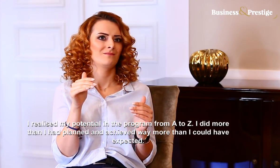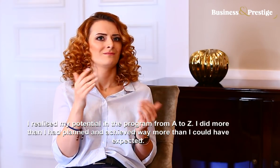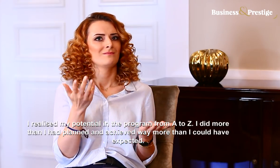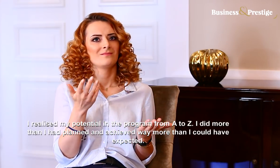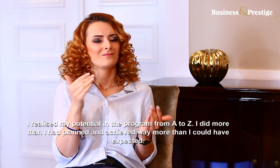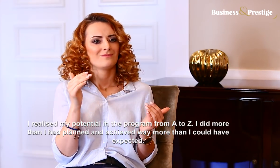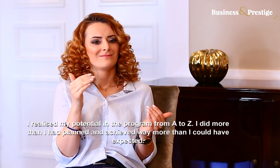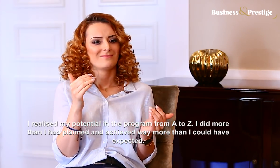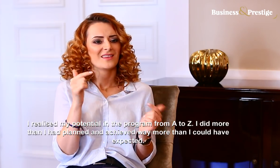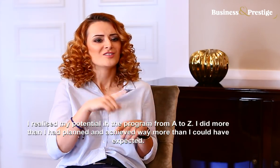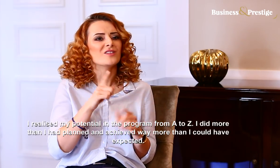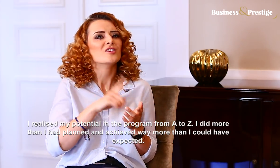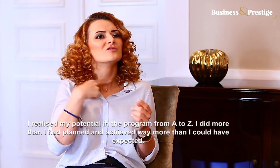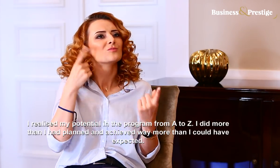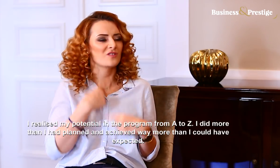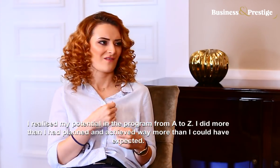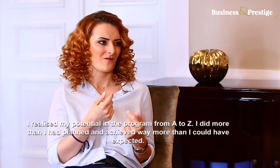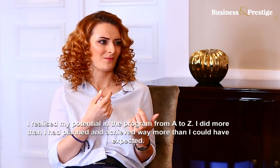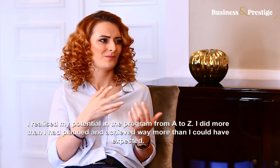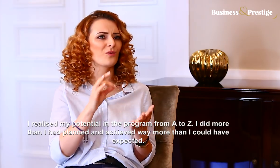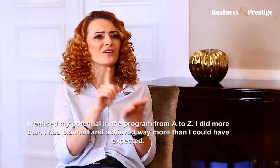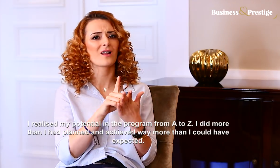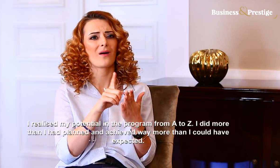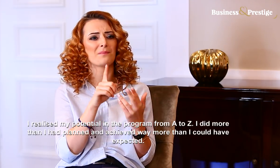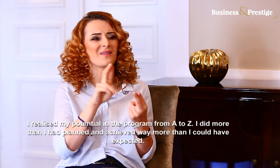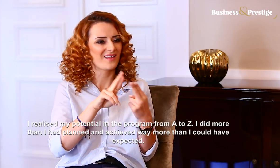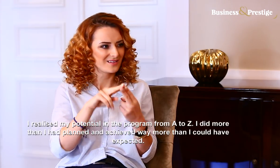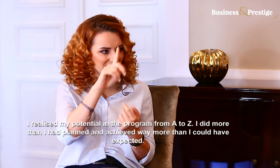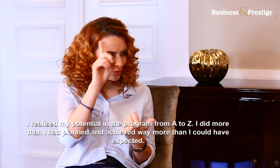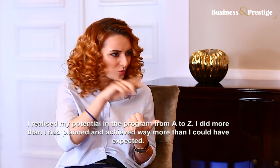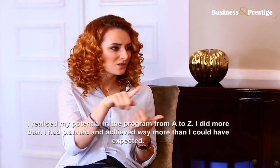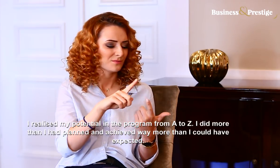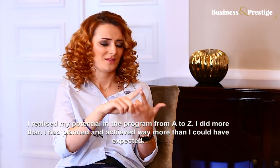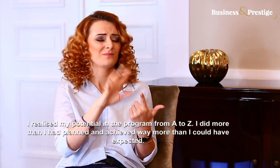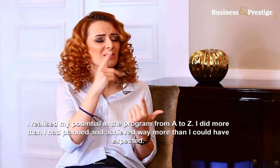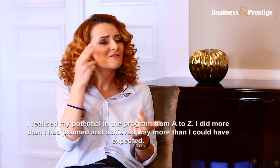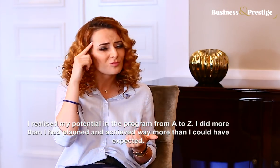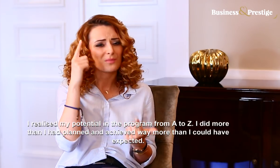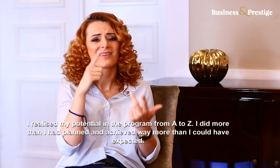niż planowałam i też wygrałam dużo więcej niż mogłam,